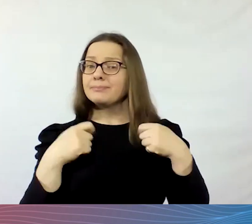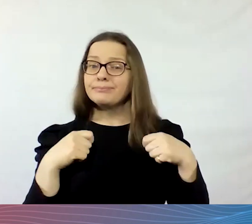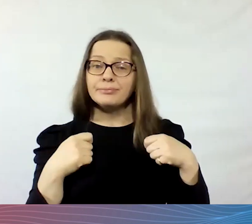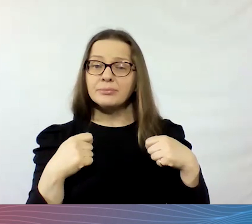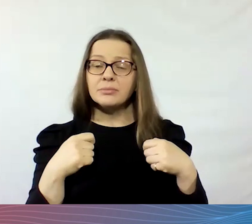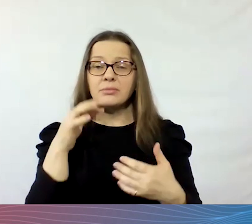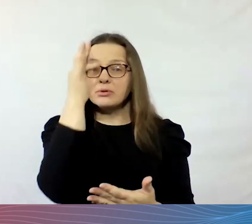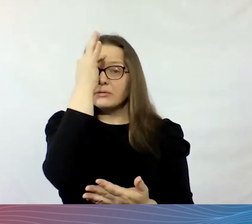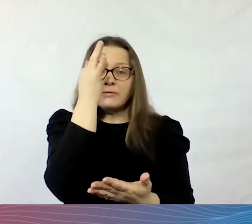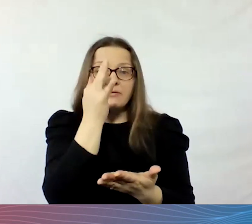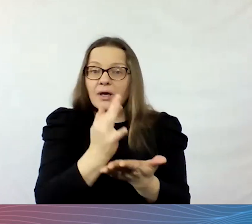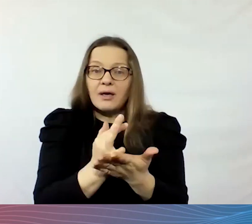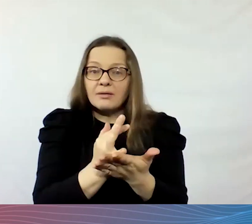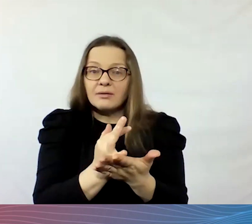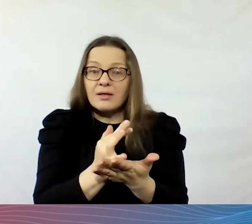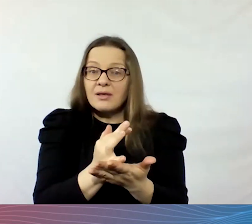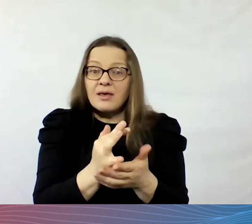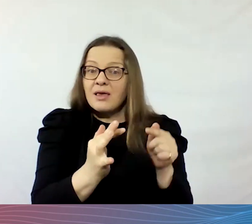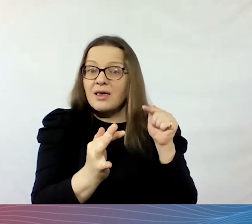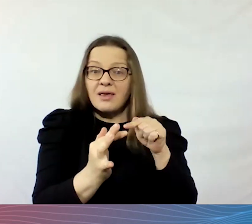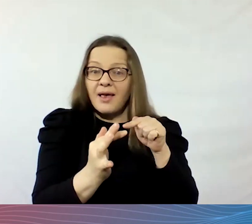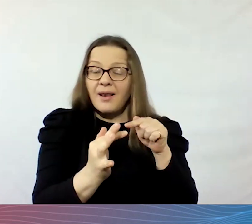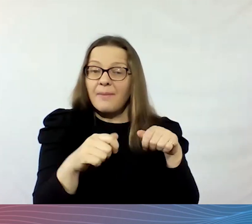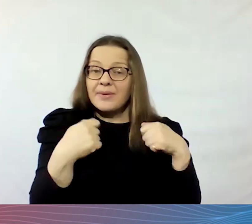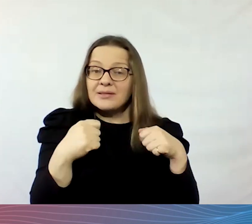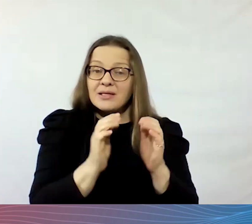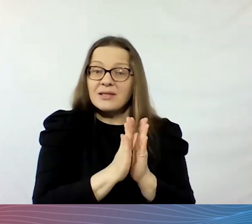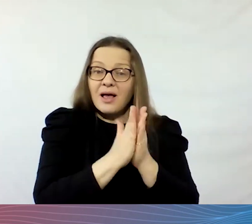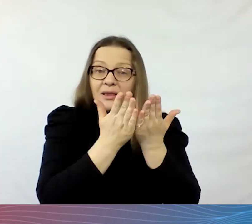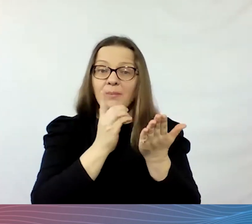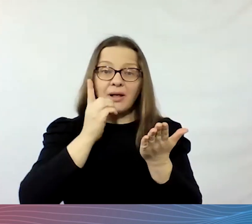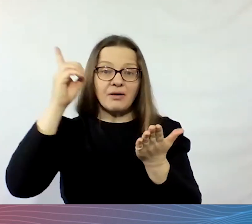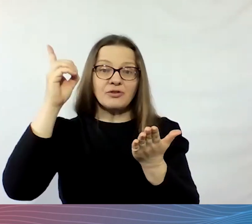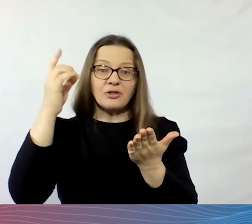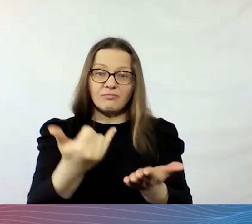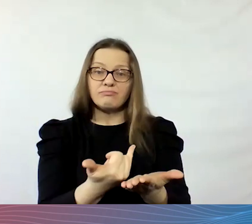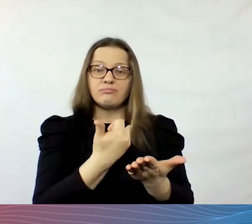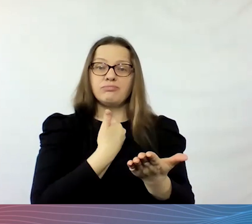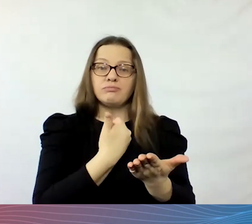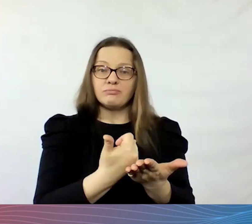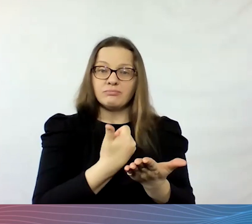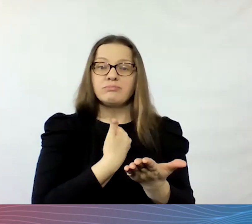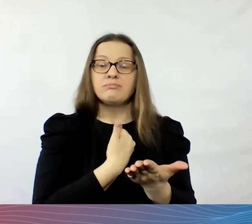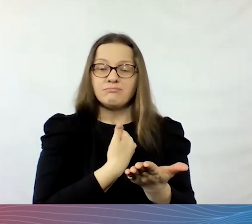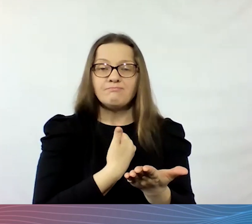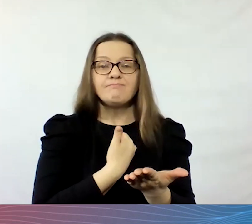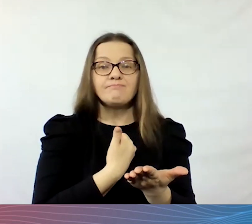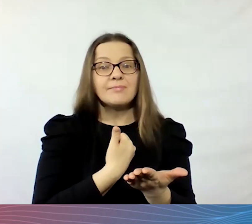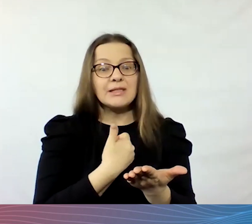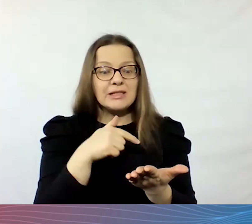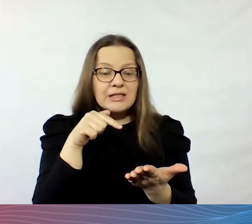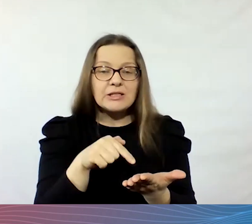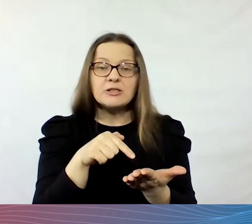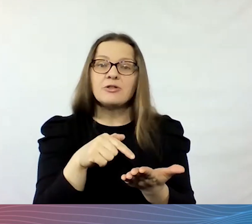ter base na palavra. Então, quando você exercita a sua fé, você na palavra, você aciona